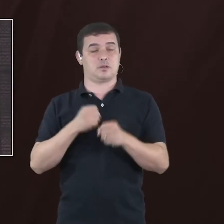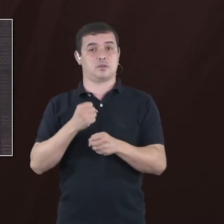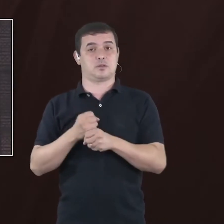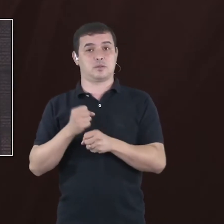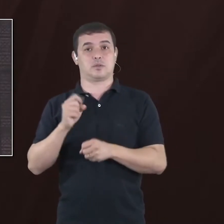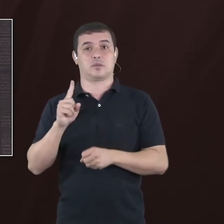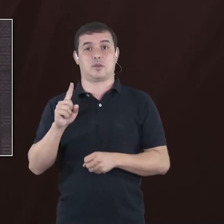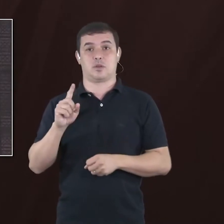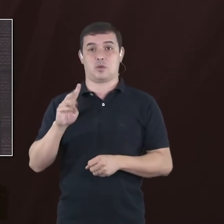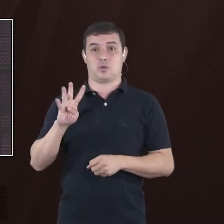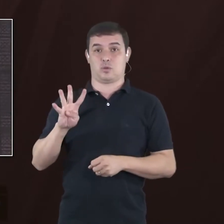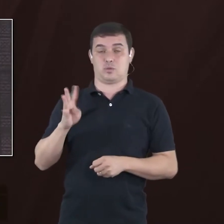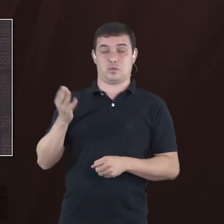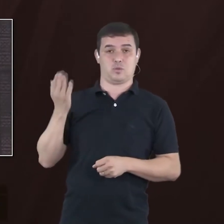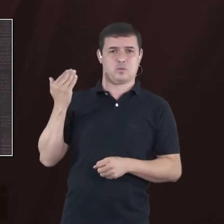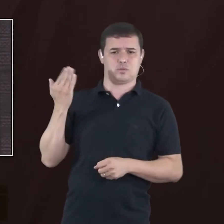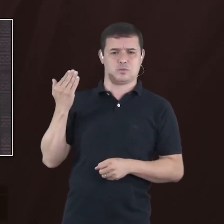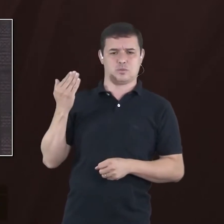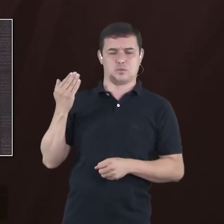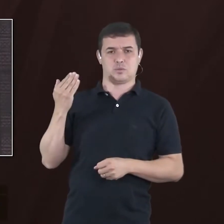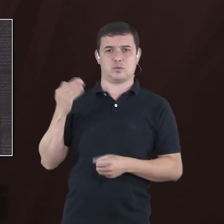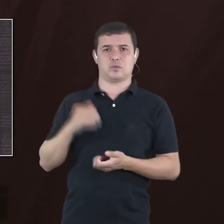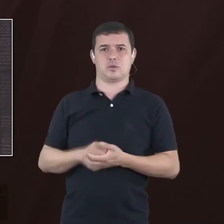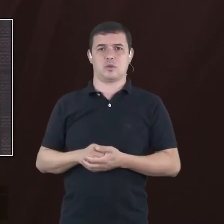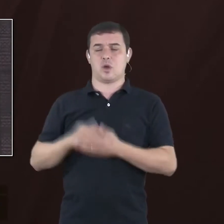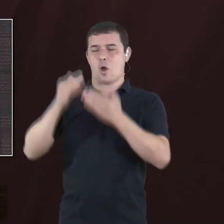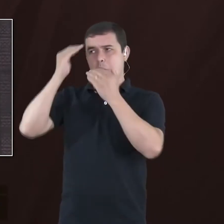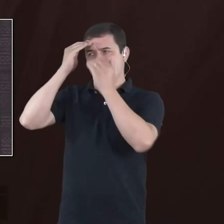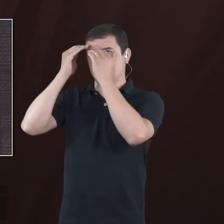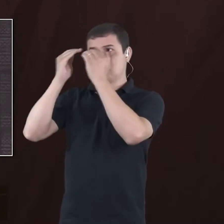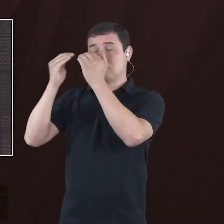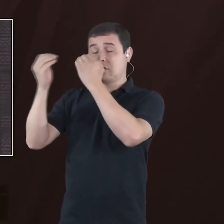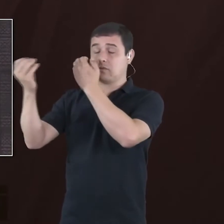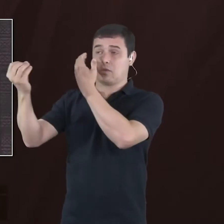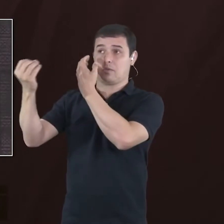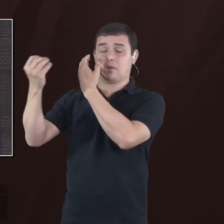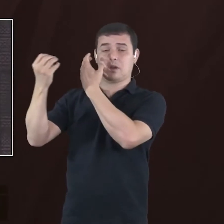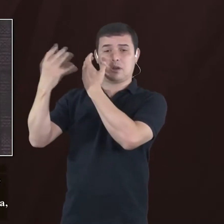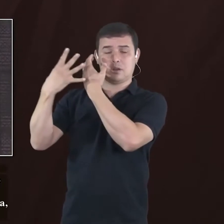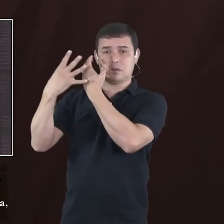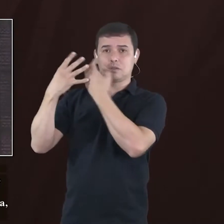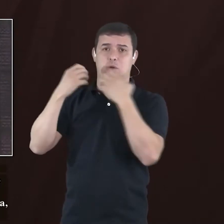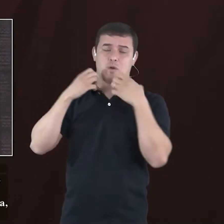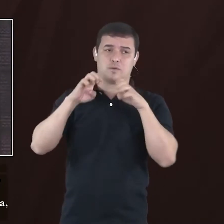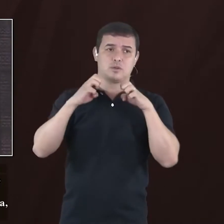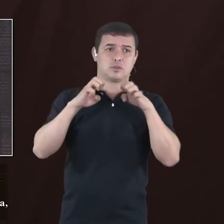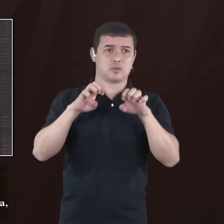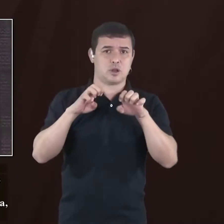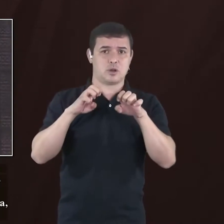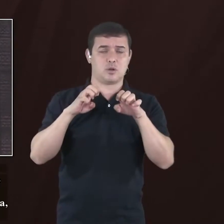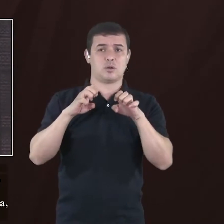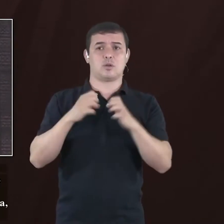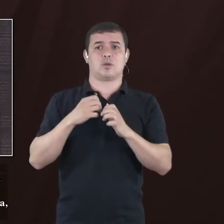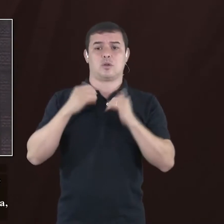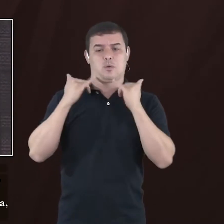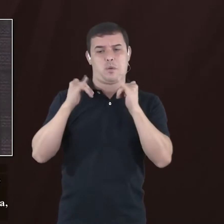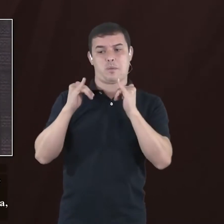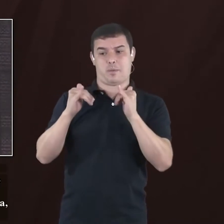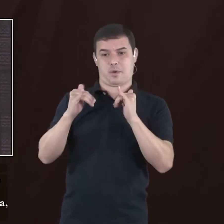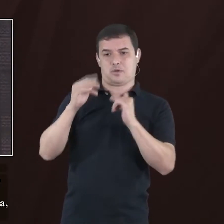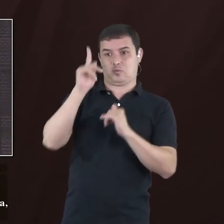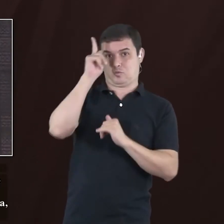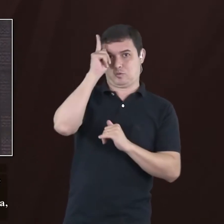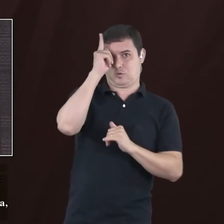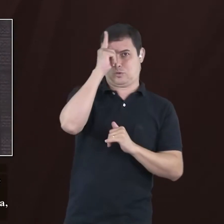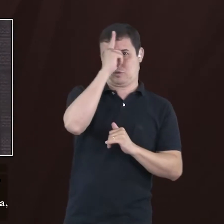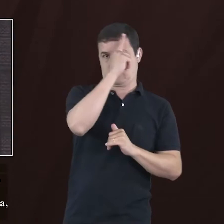Barnabé, levando também a Tito. Subi em obediência a uma revelação e lhes expus o evangelho que prego entre os gentios, mas